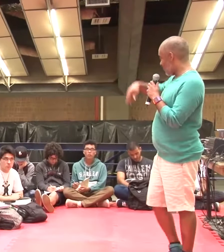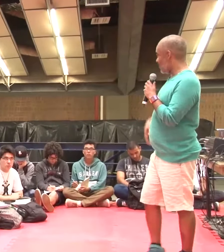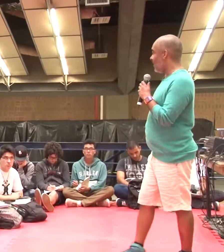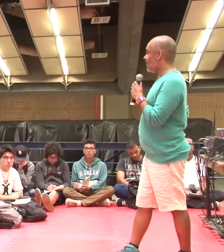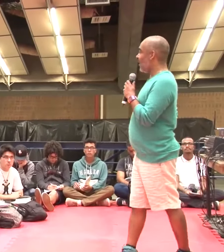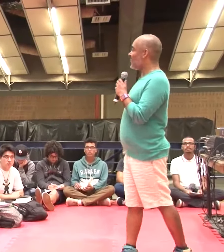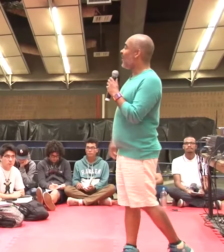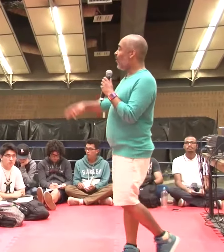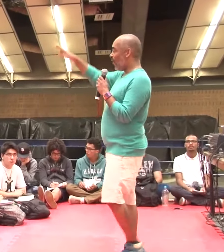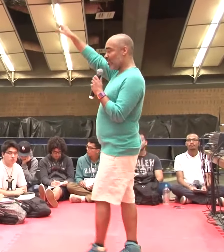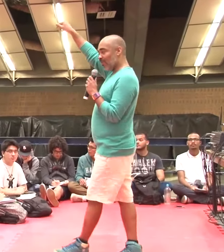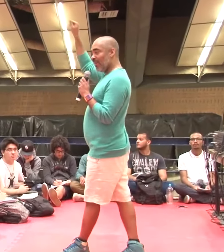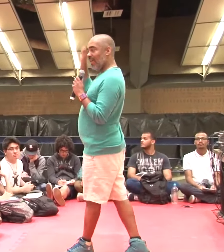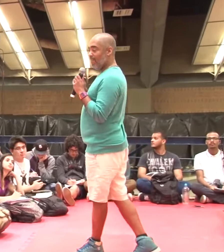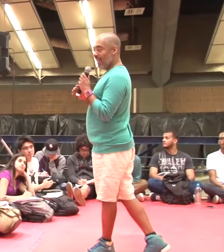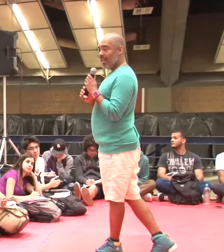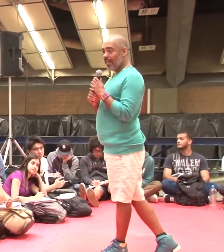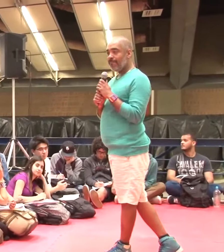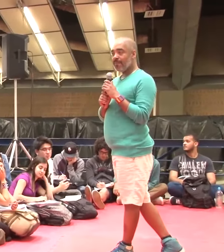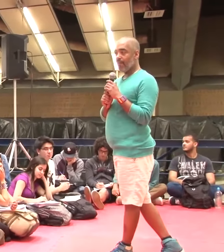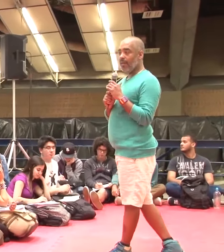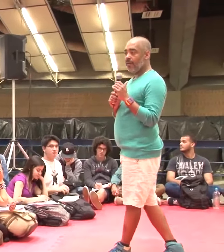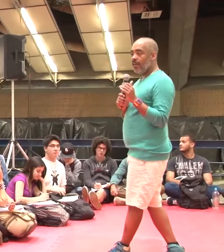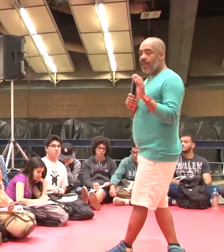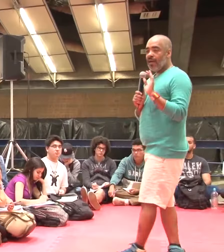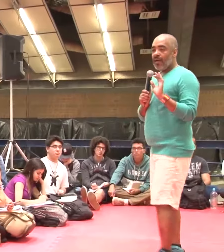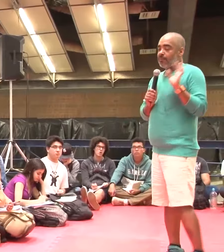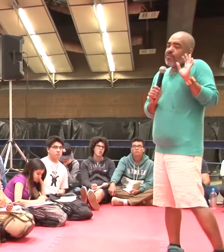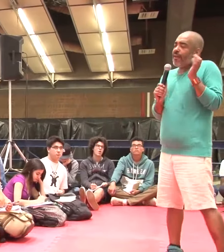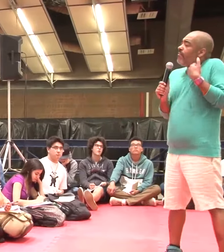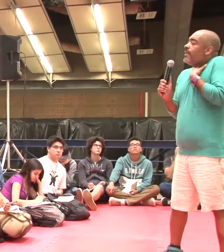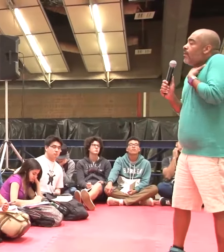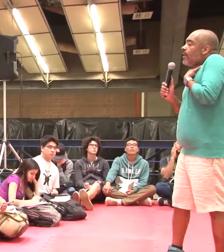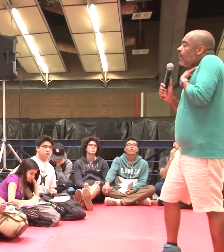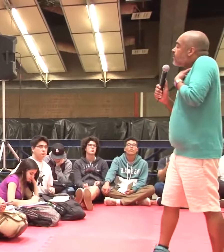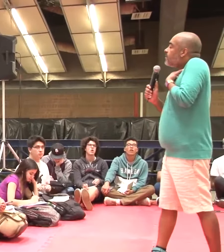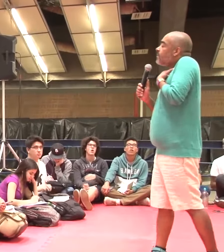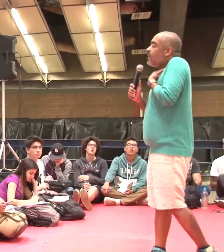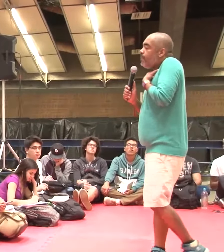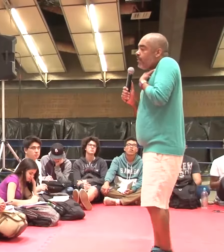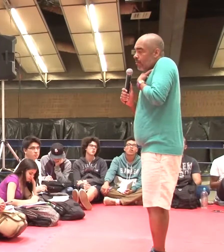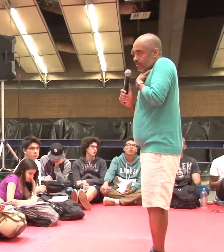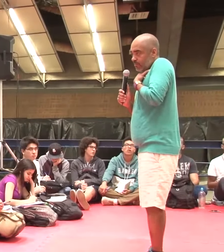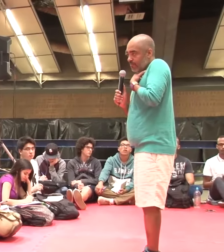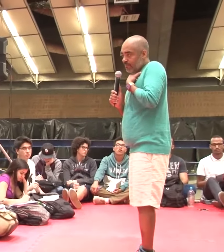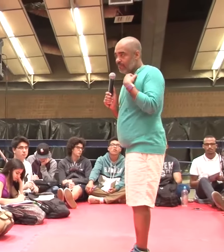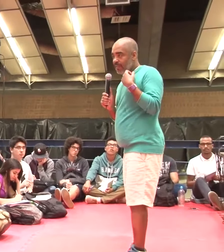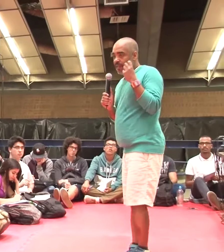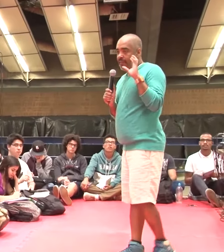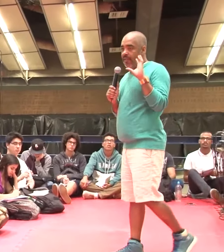duas pessoas, que está ali atrás, o Washington e Mariana, né? As pessoas falavam, não, o Largo de Santa Cecília é